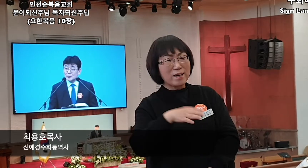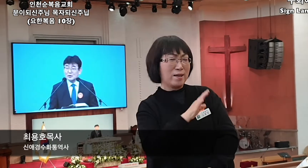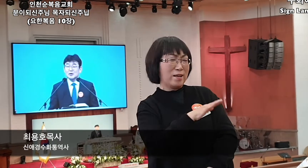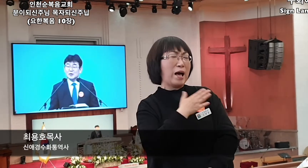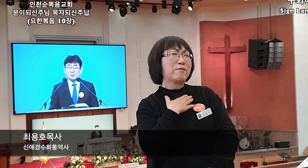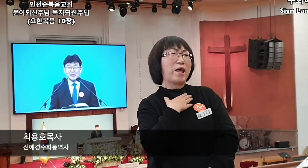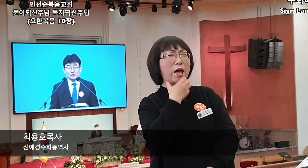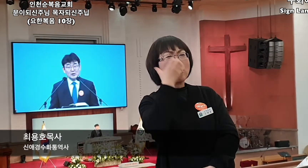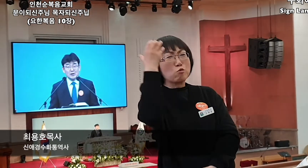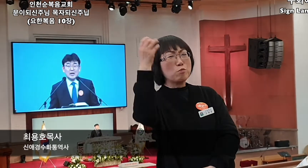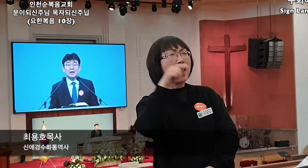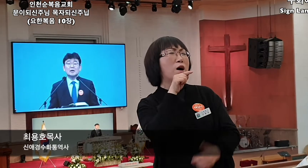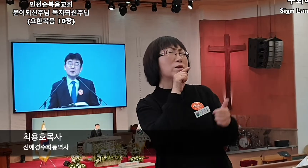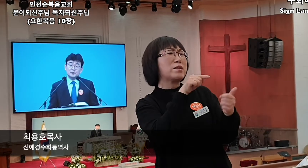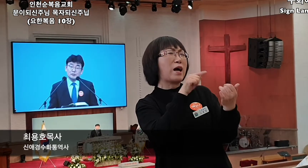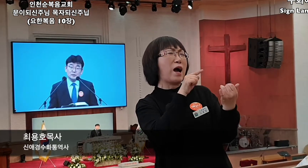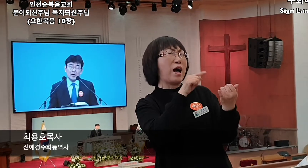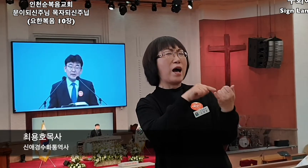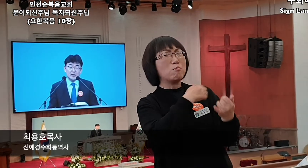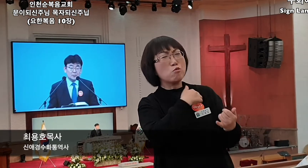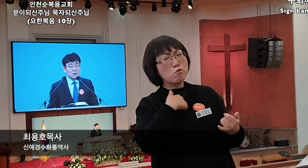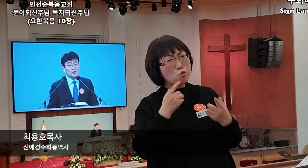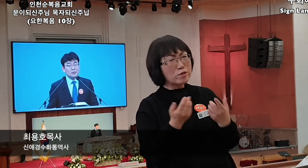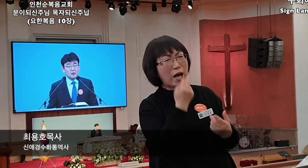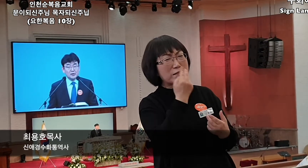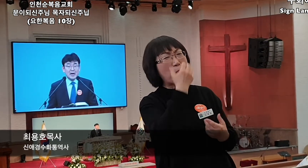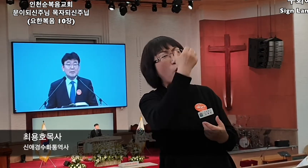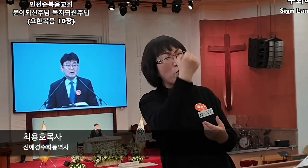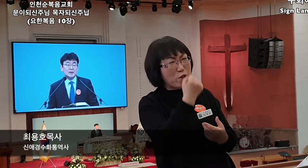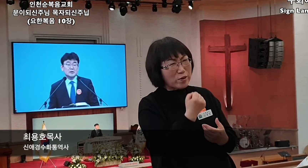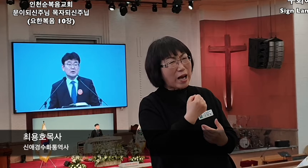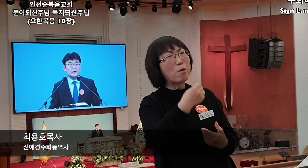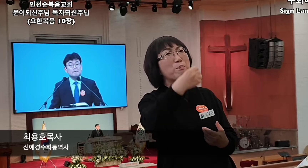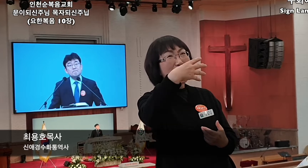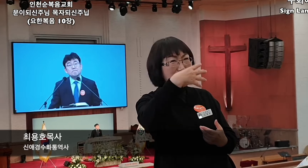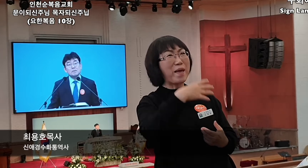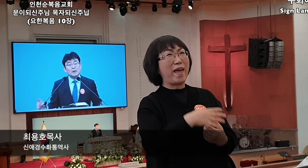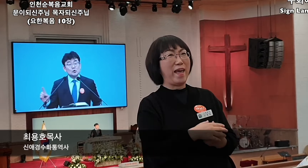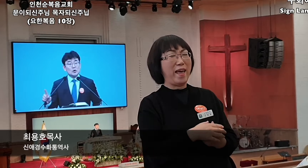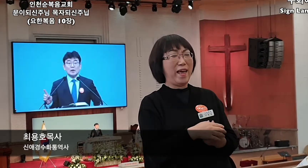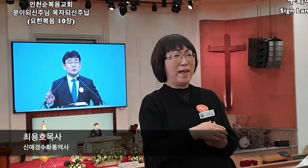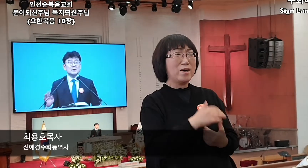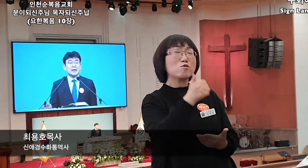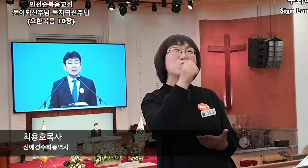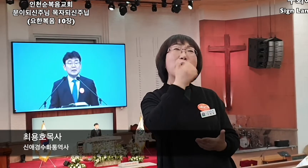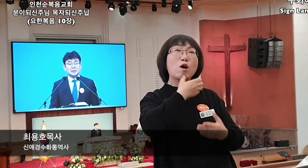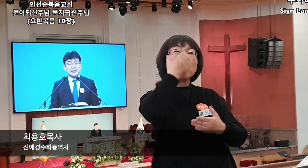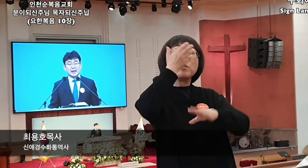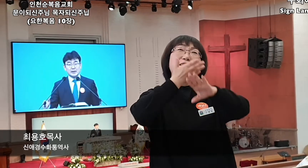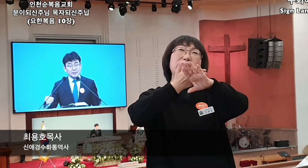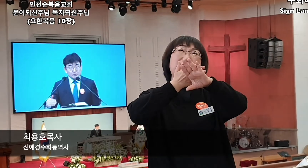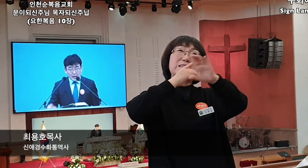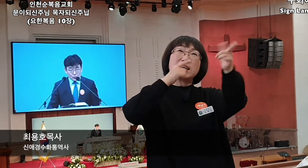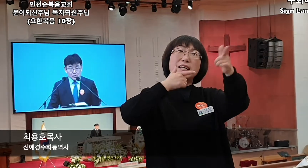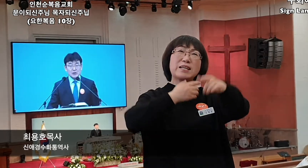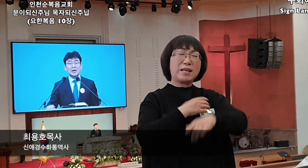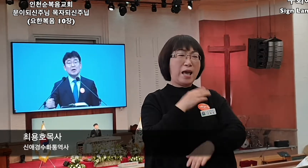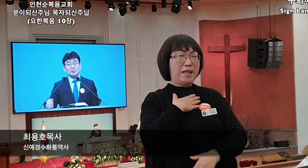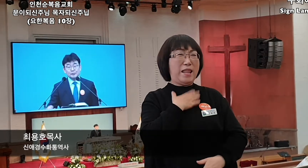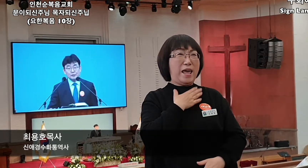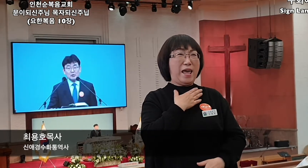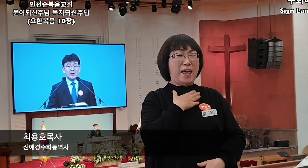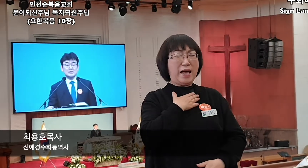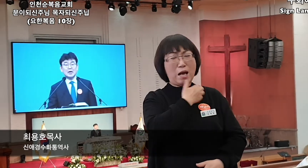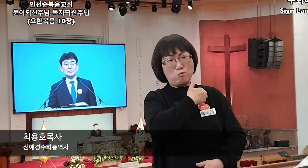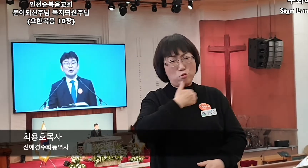내 꿈은 김말순이 네가 풍성한 생명을 얻는 거다 말씀하시는 거예요. 주님의 꿈은 다른 거 아닙니다. 김말순